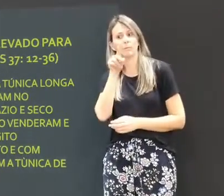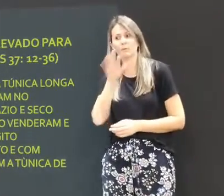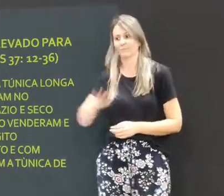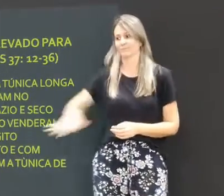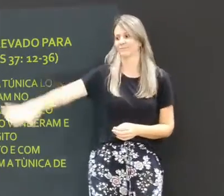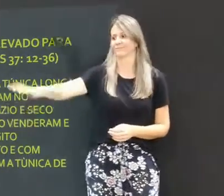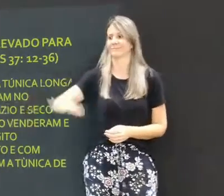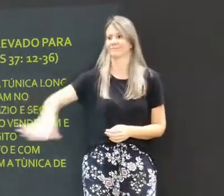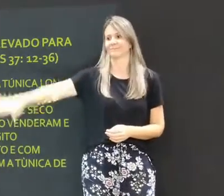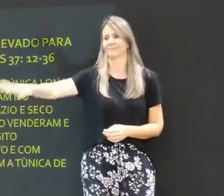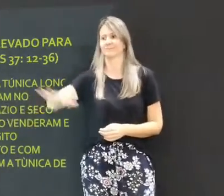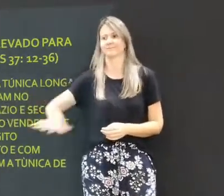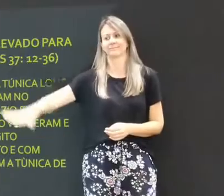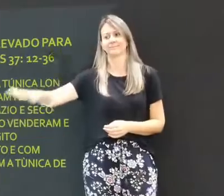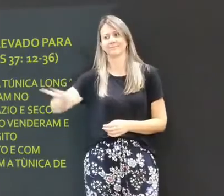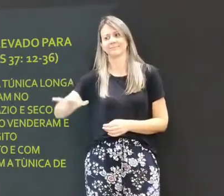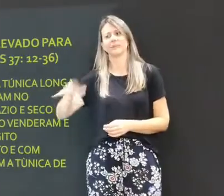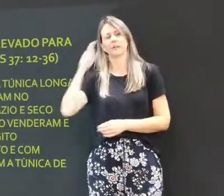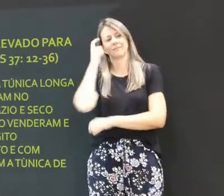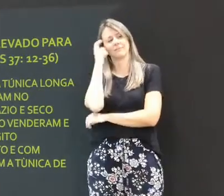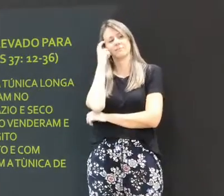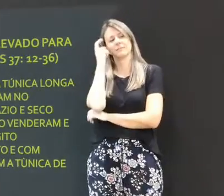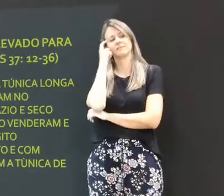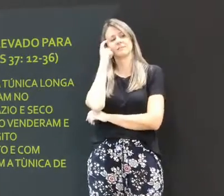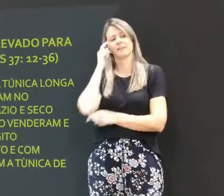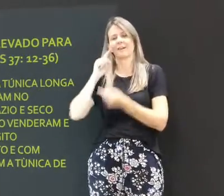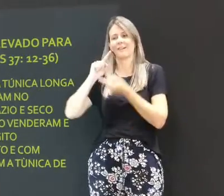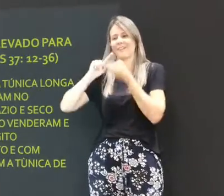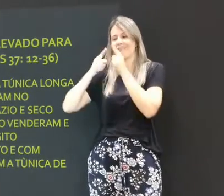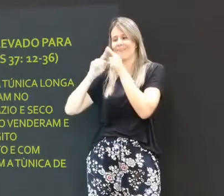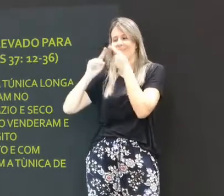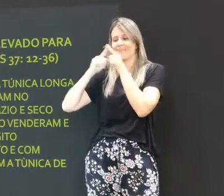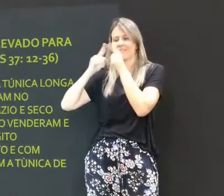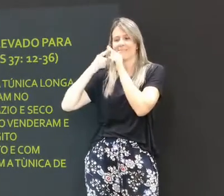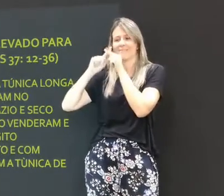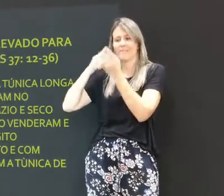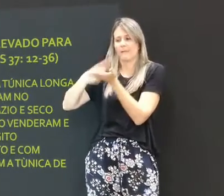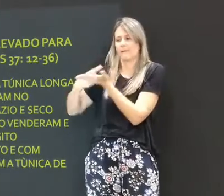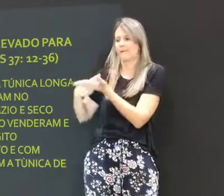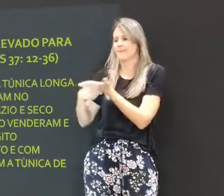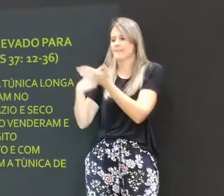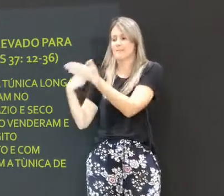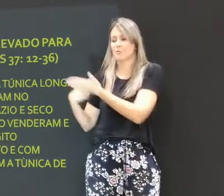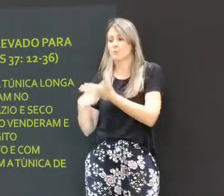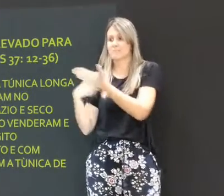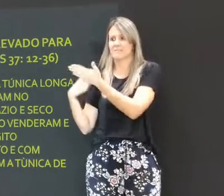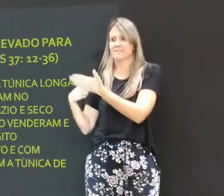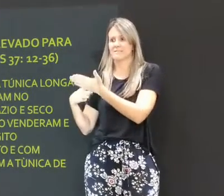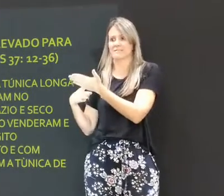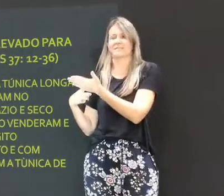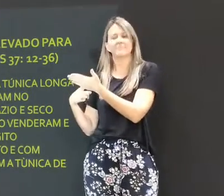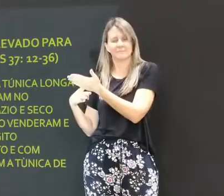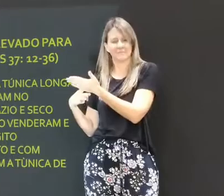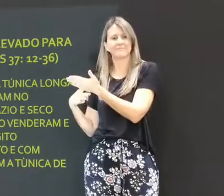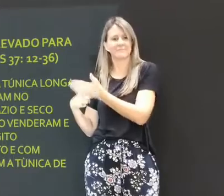que os irmãos, né? Os irmãos, o que eles fizeram? Eles tiveram uma ideia. Eles combinaram entre si, né? Combinaram